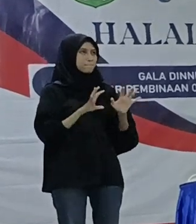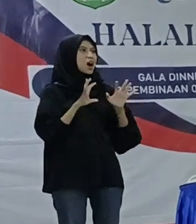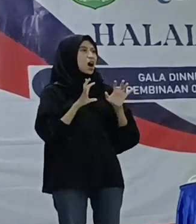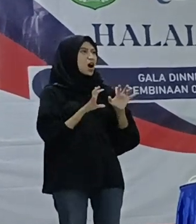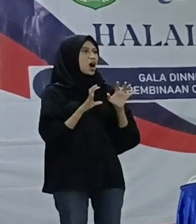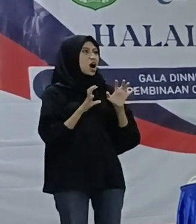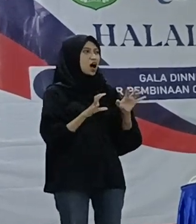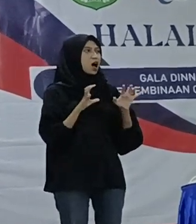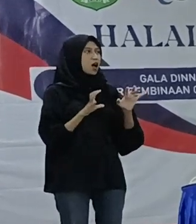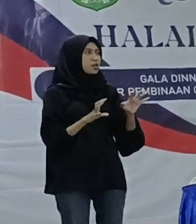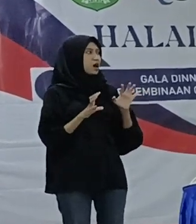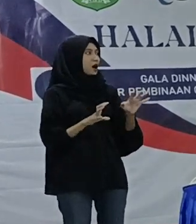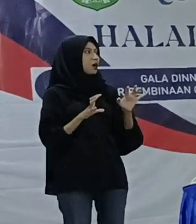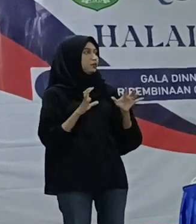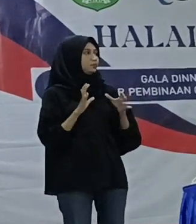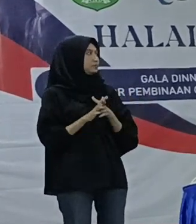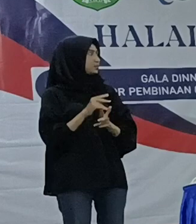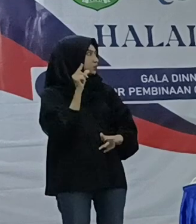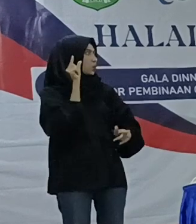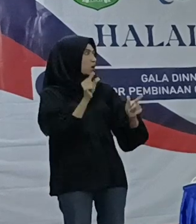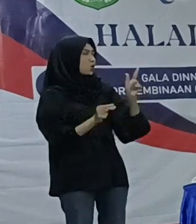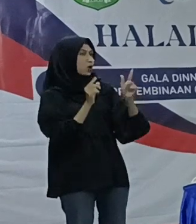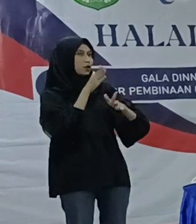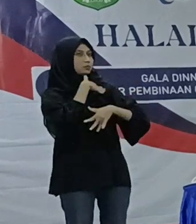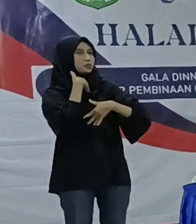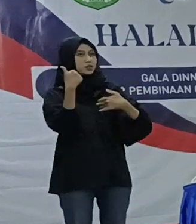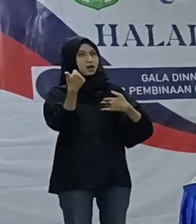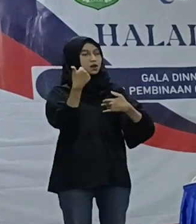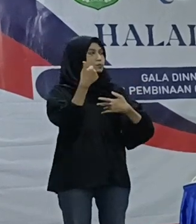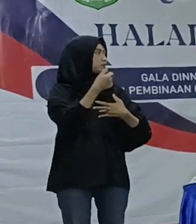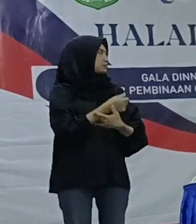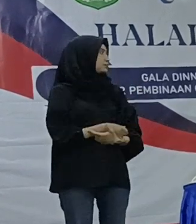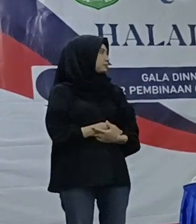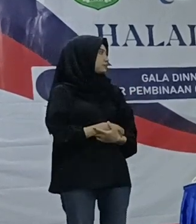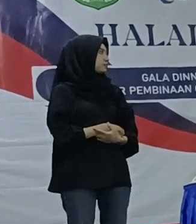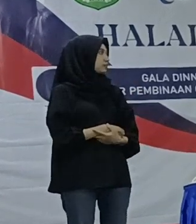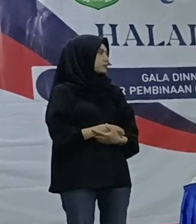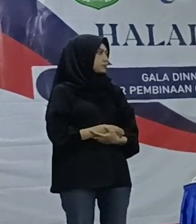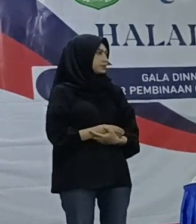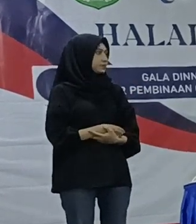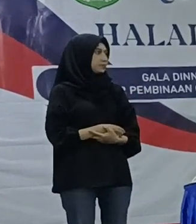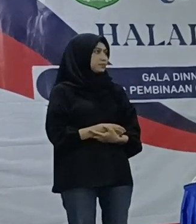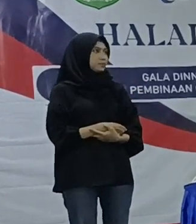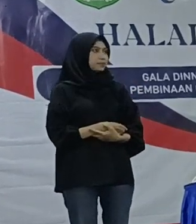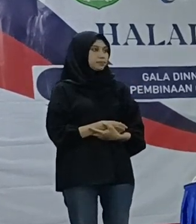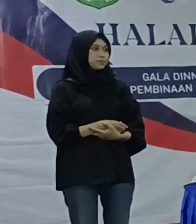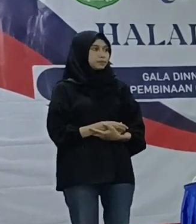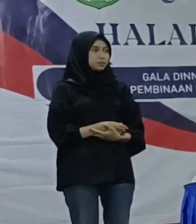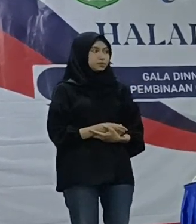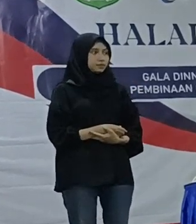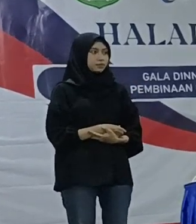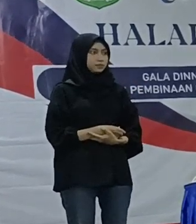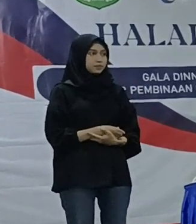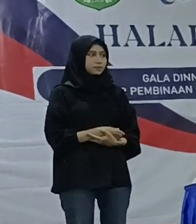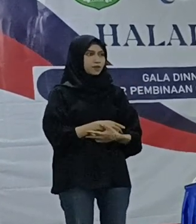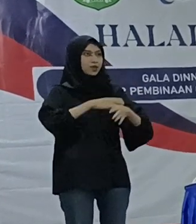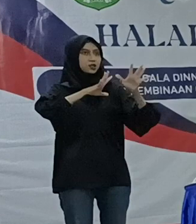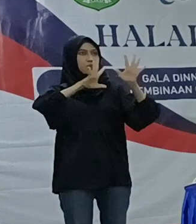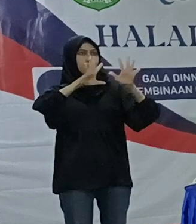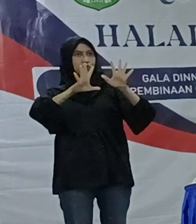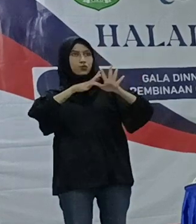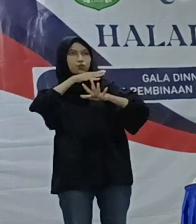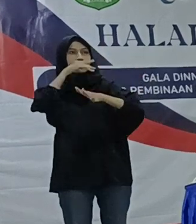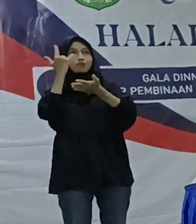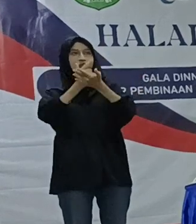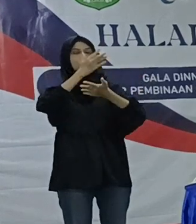baik di sekitar kita, pasti kita bisa melaksanakan itu. Bisa melaksanakan. Jangankan uang 2-3M, 10M pun bisa kita cari